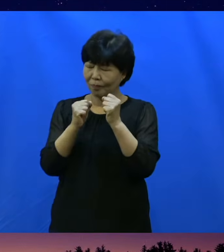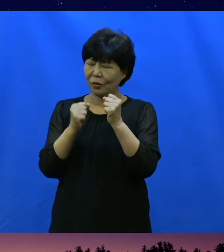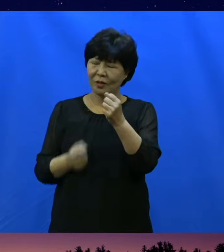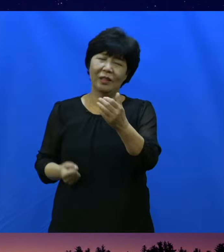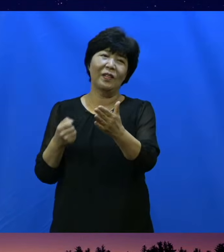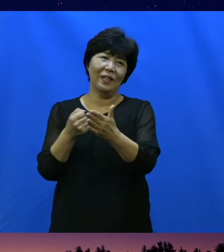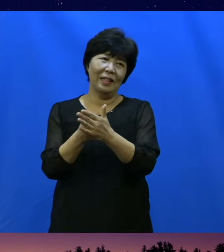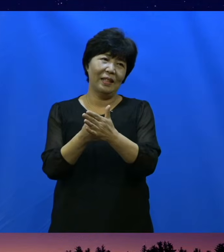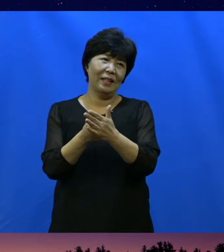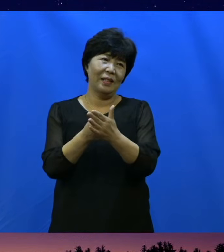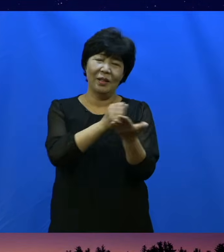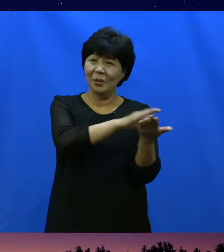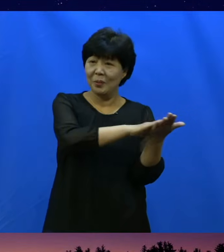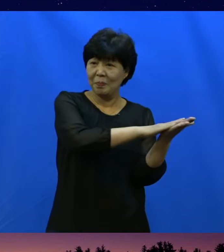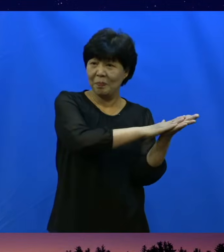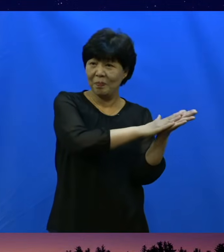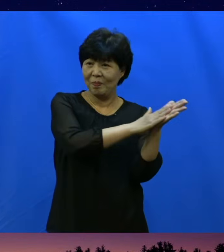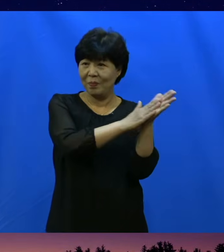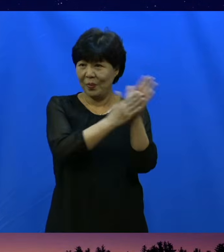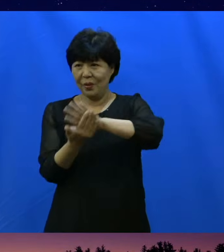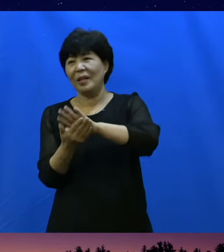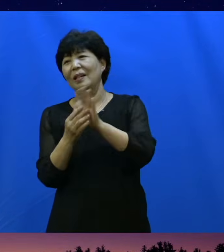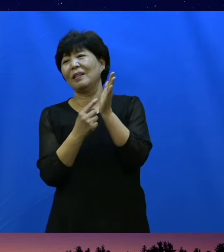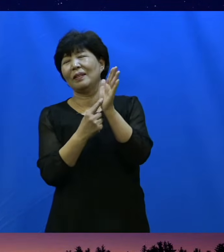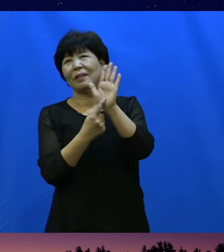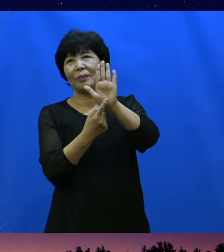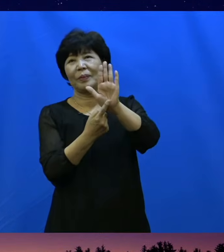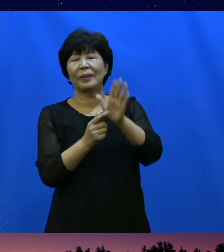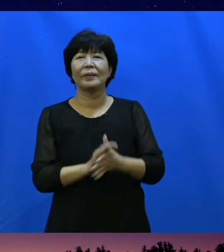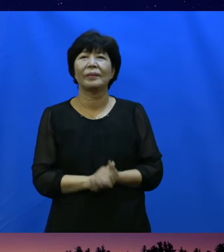변화의 모멘텀이 될 수 있는 거죠.